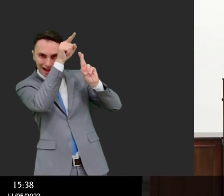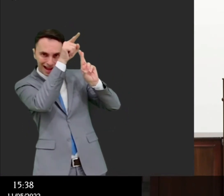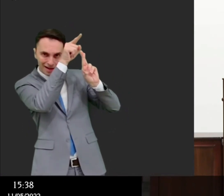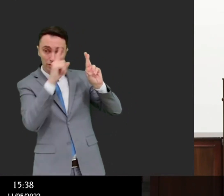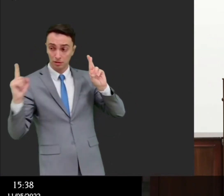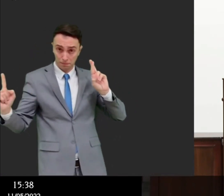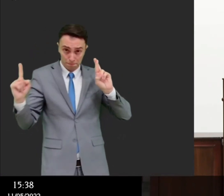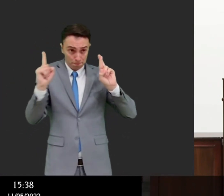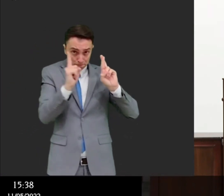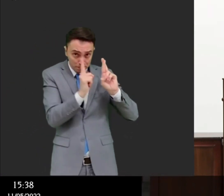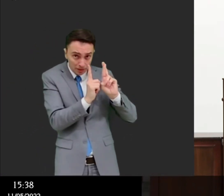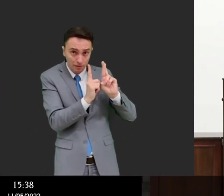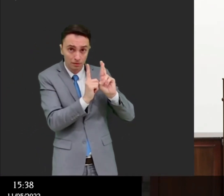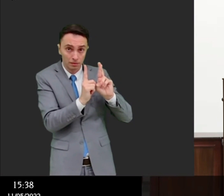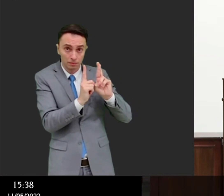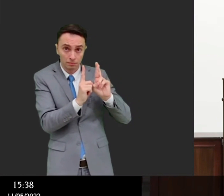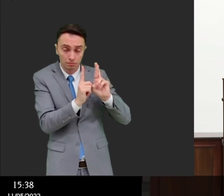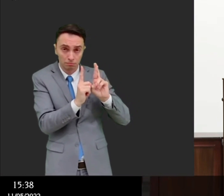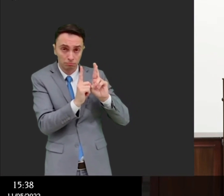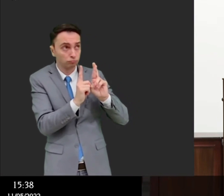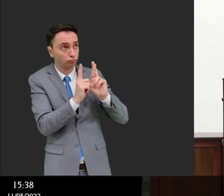gente vai ver qual é o ancião que está indo para lá